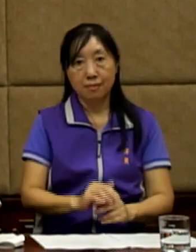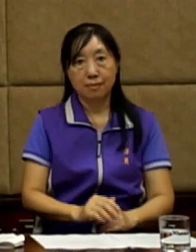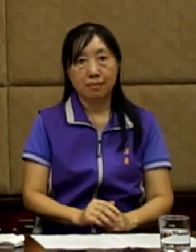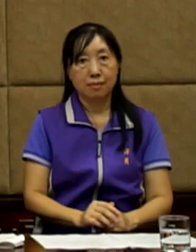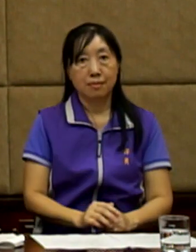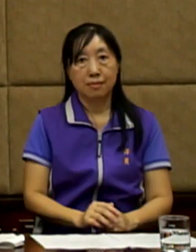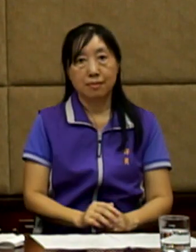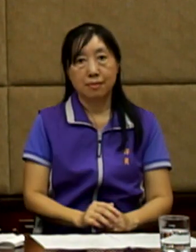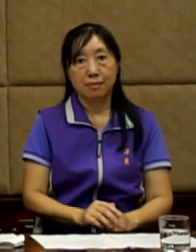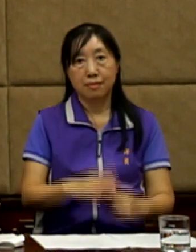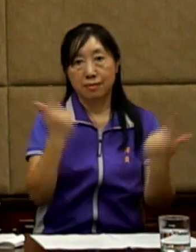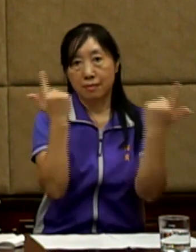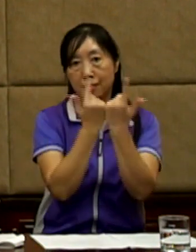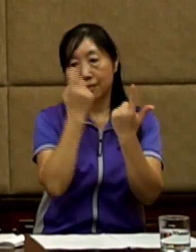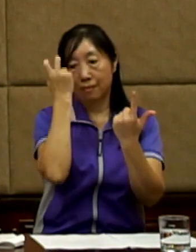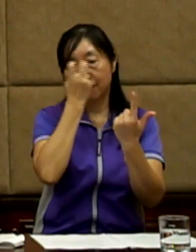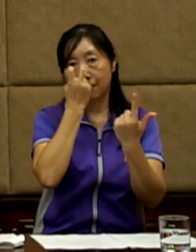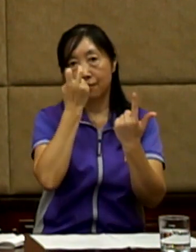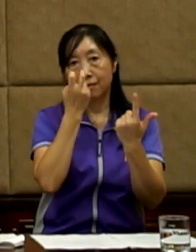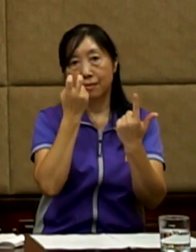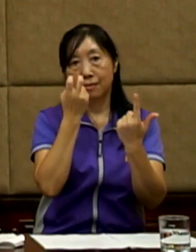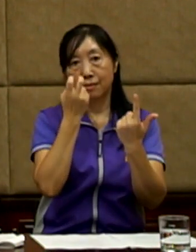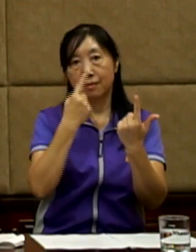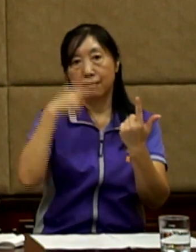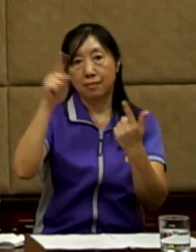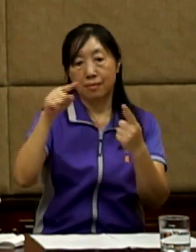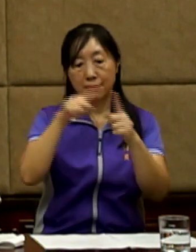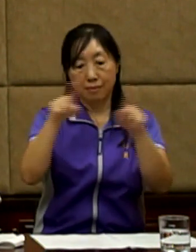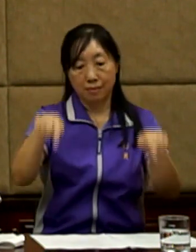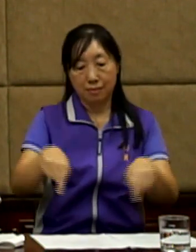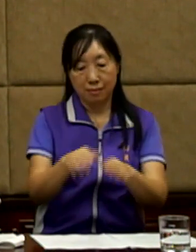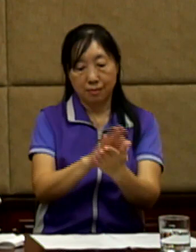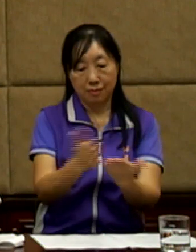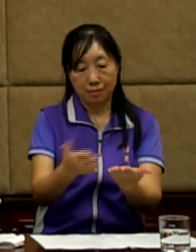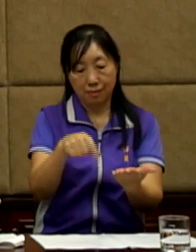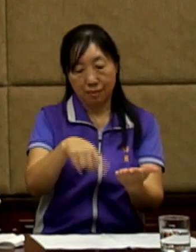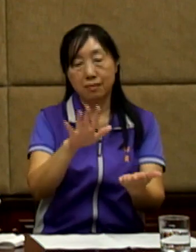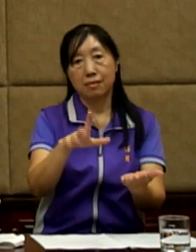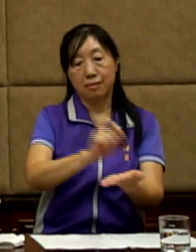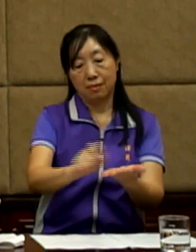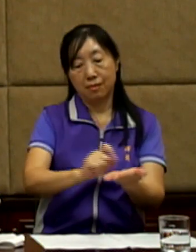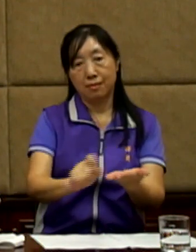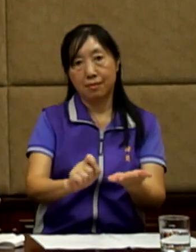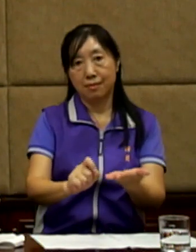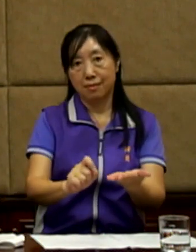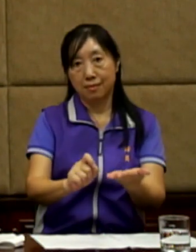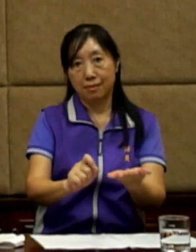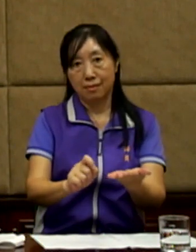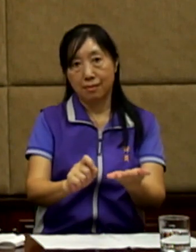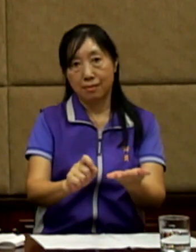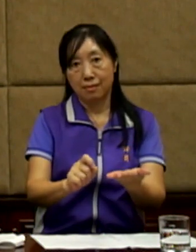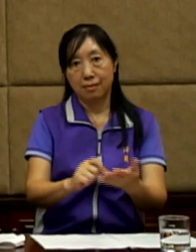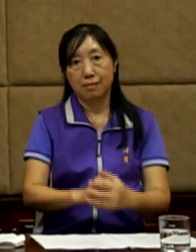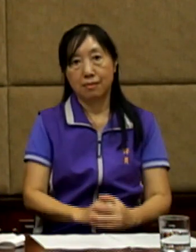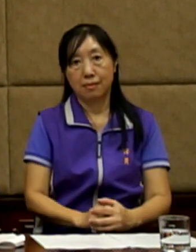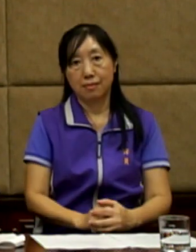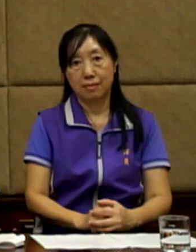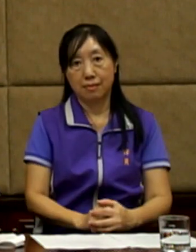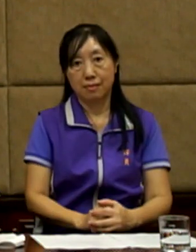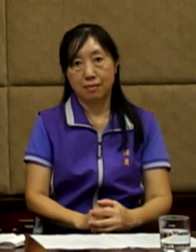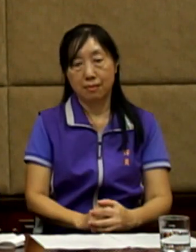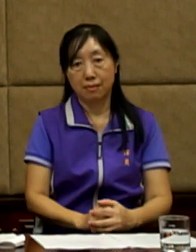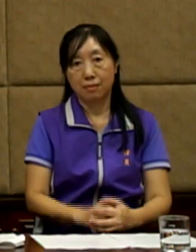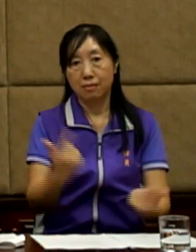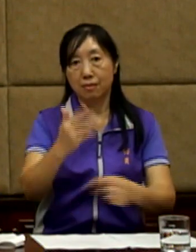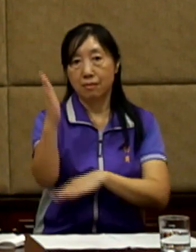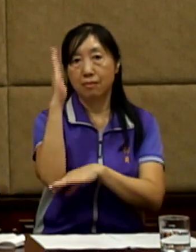次北检也起诉书里面也补充了部分的事实，包括了就是说那